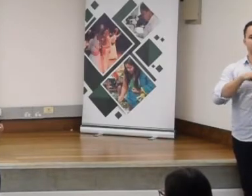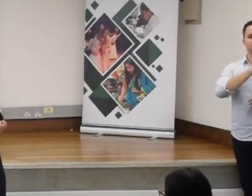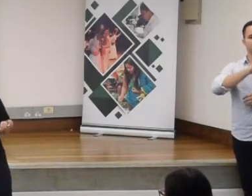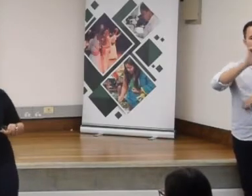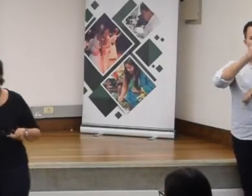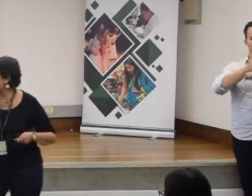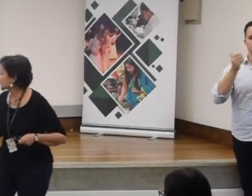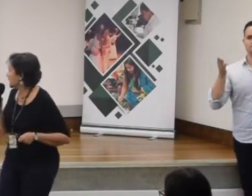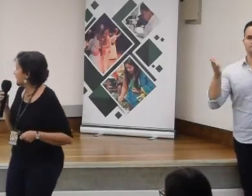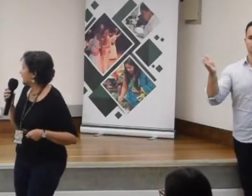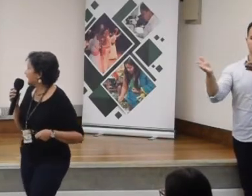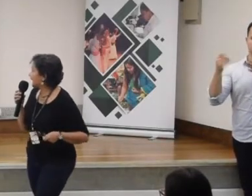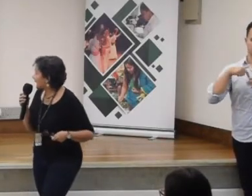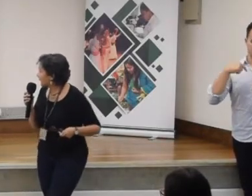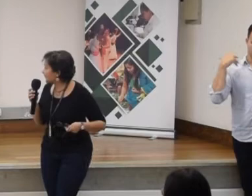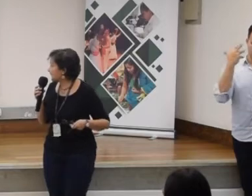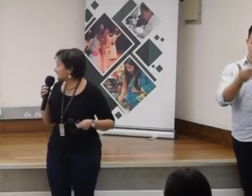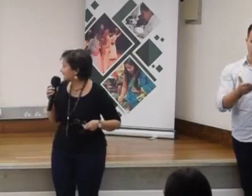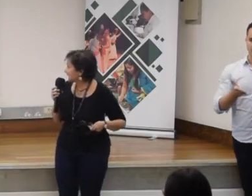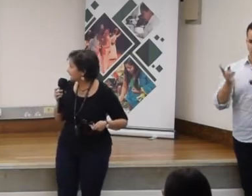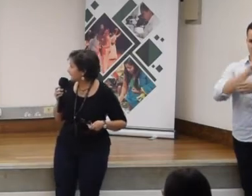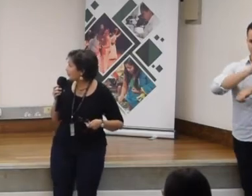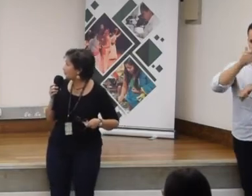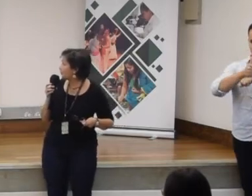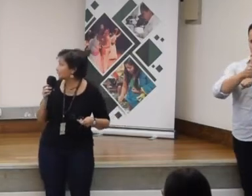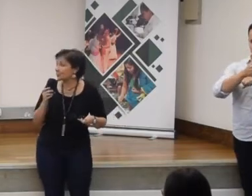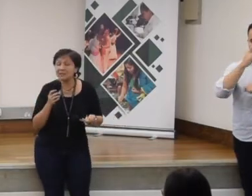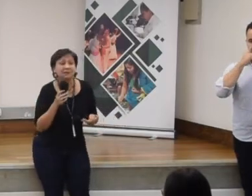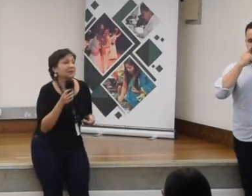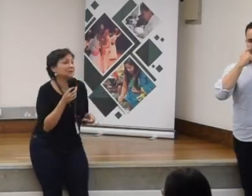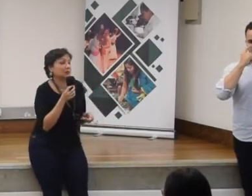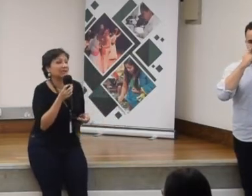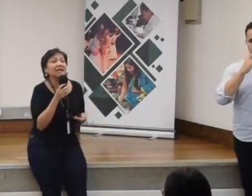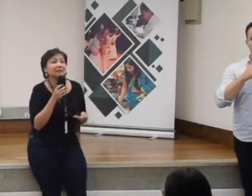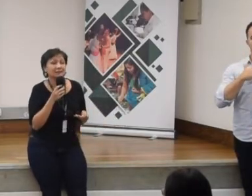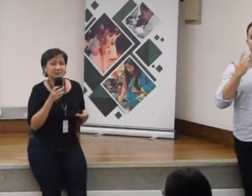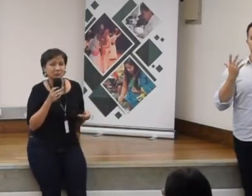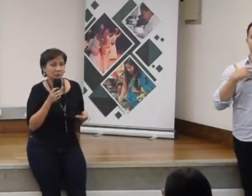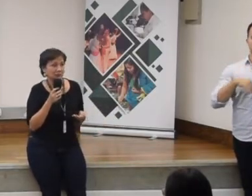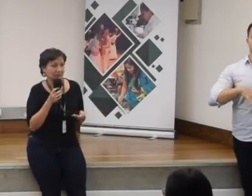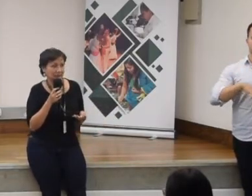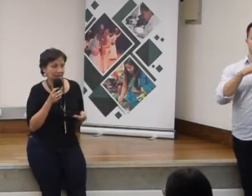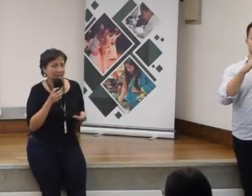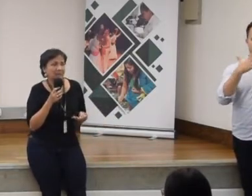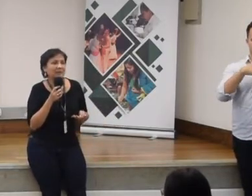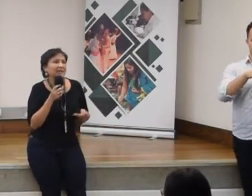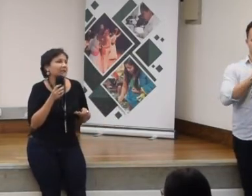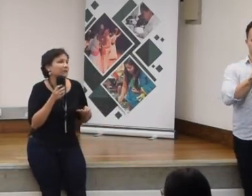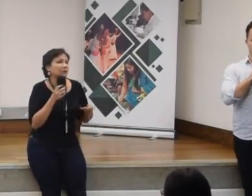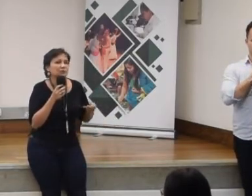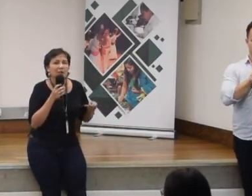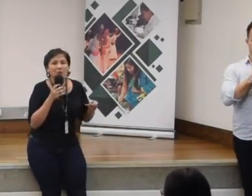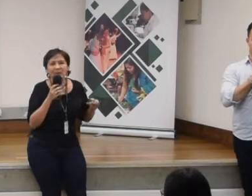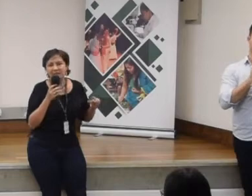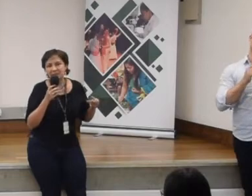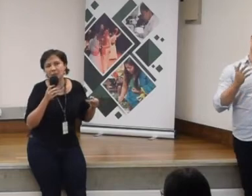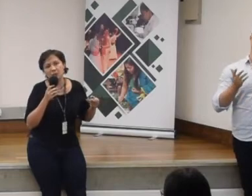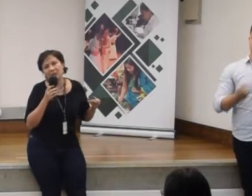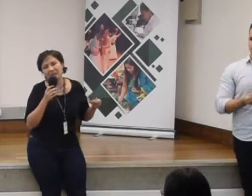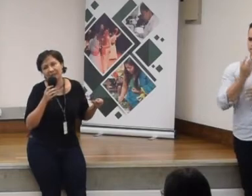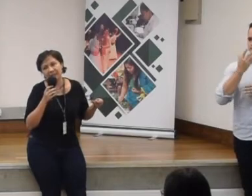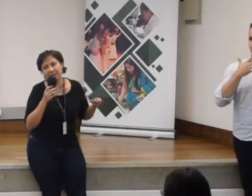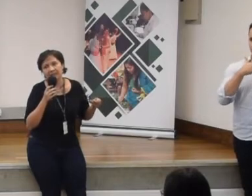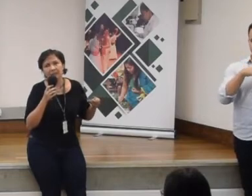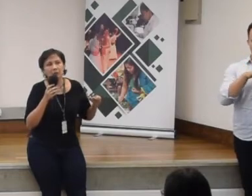hemos hecho este año. La primera tarea es la configuración y activación de la red institucional. Para eso nos acompañan